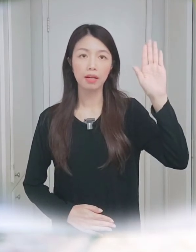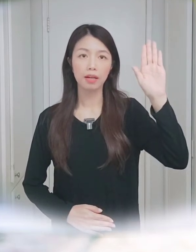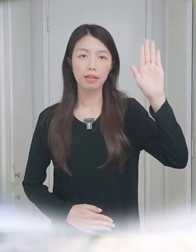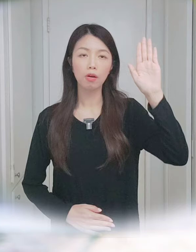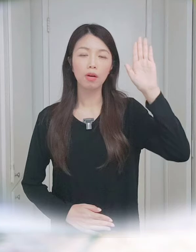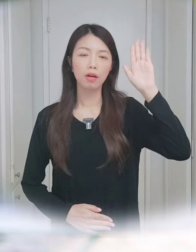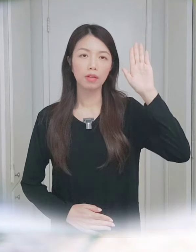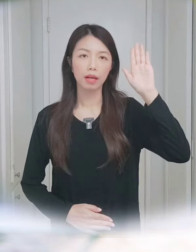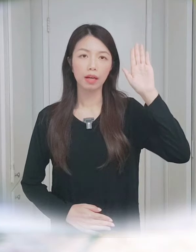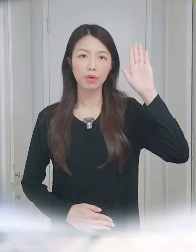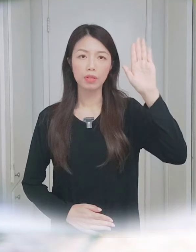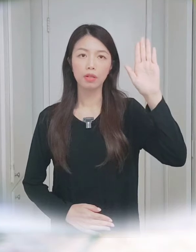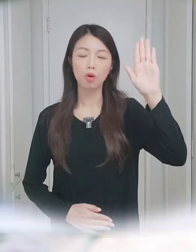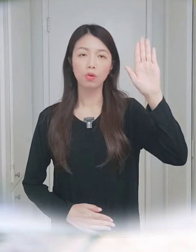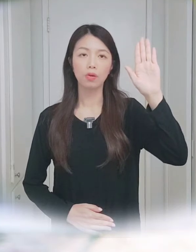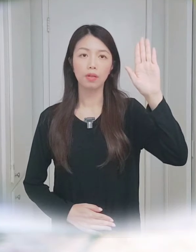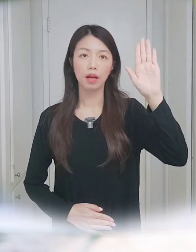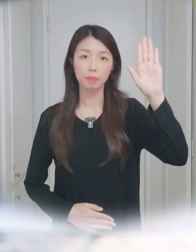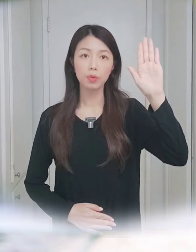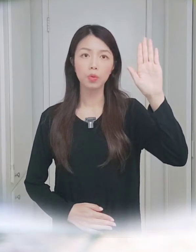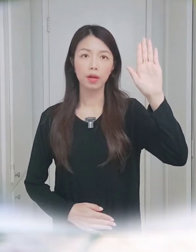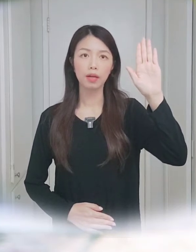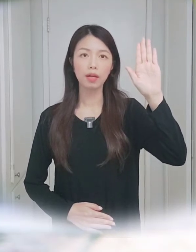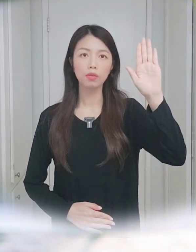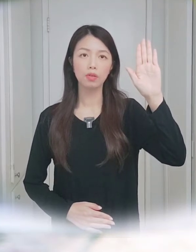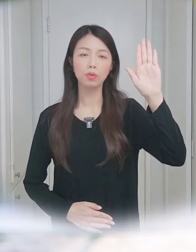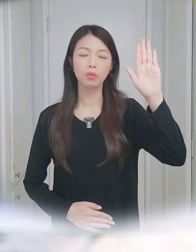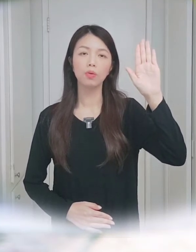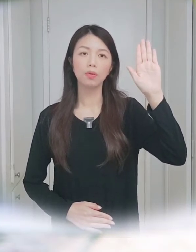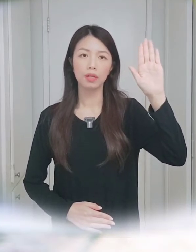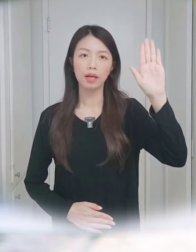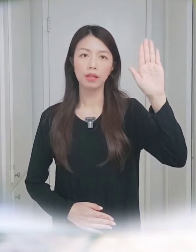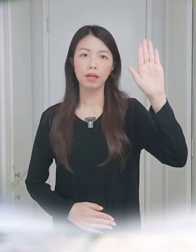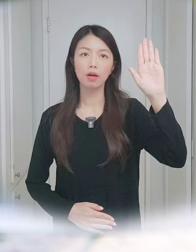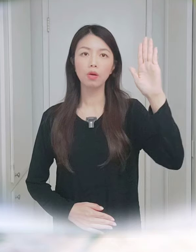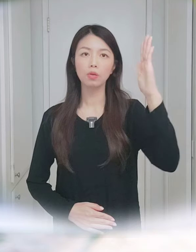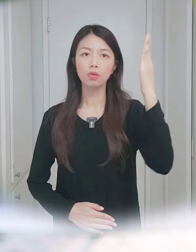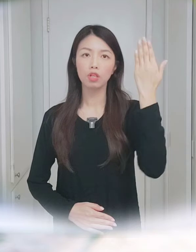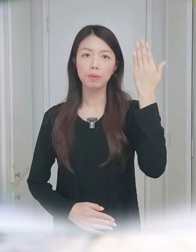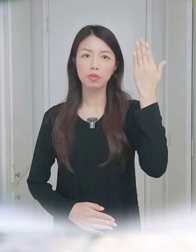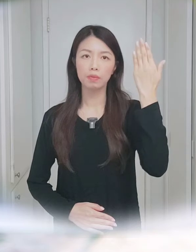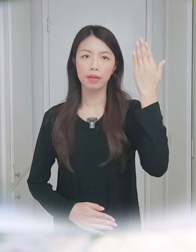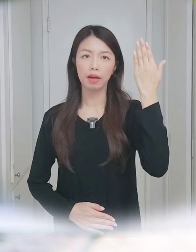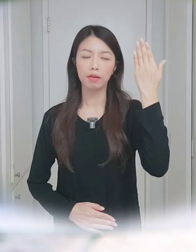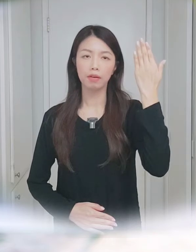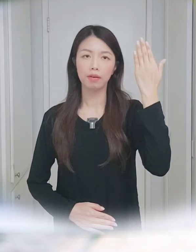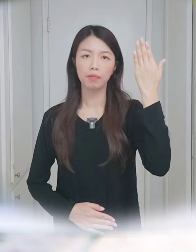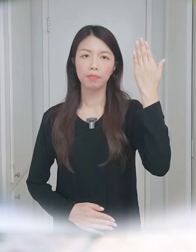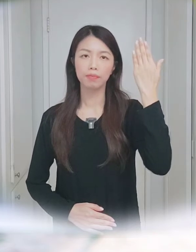밖을 향하게 해서 약간 위치를 얼굴 앞쪽에 해주시고 이 상태에서 손을 뒤집어 주시면